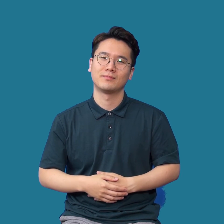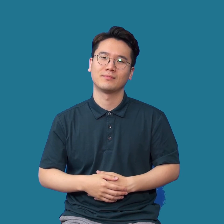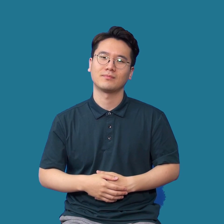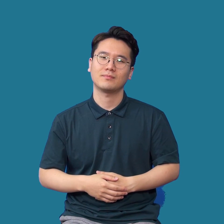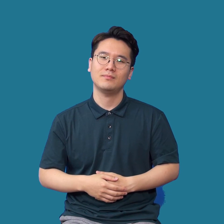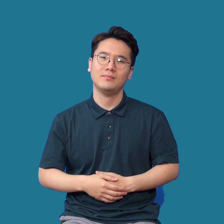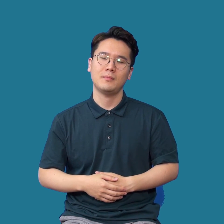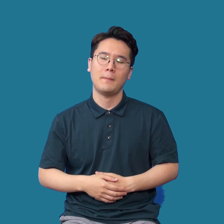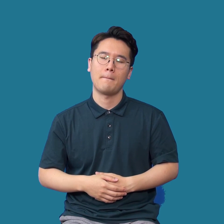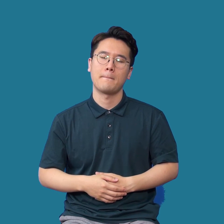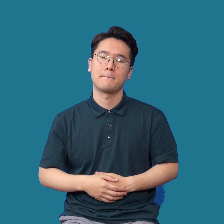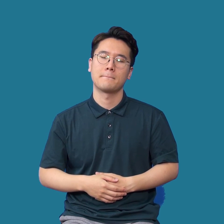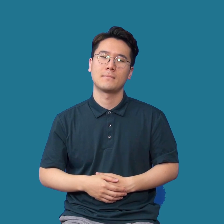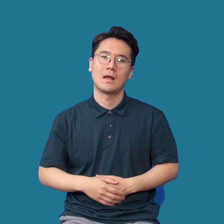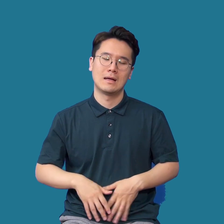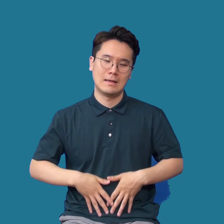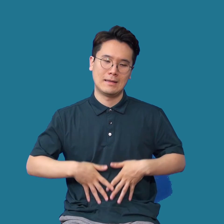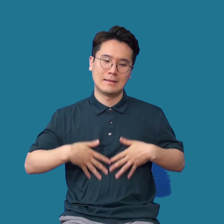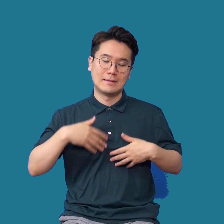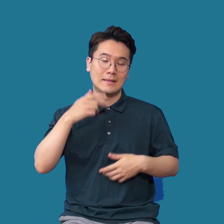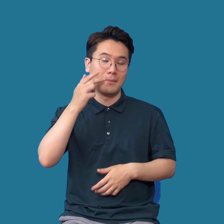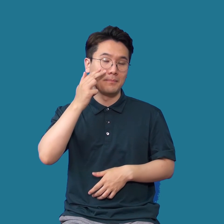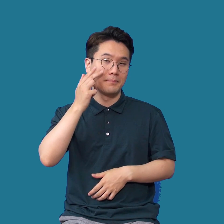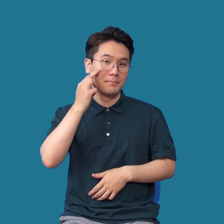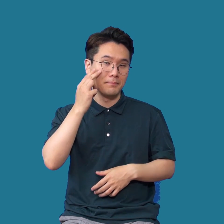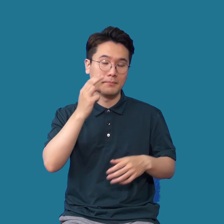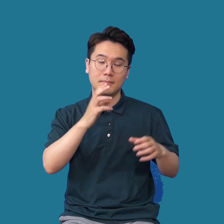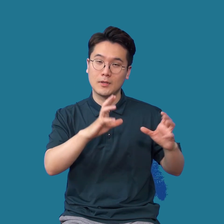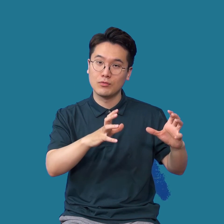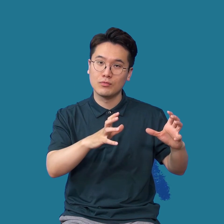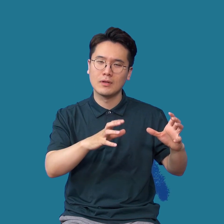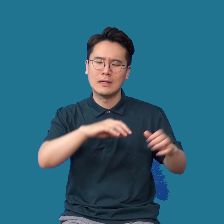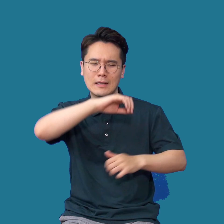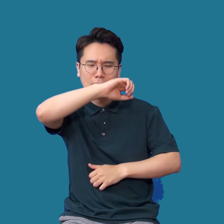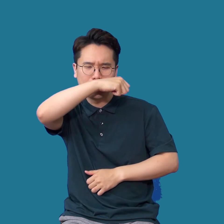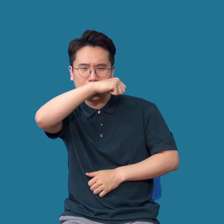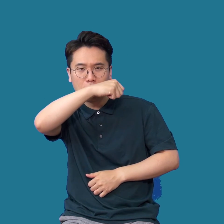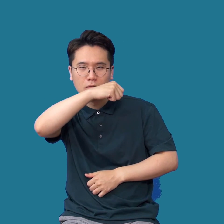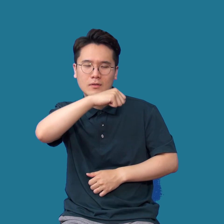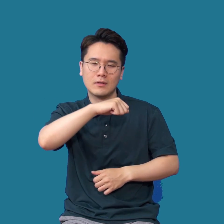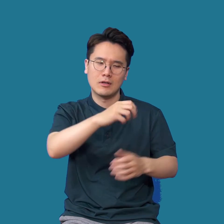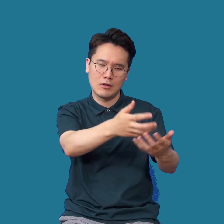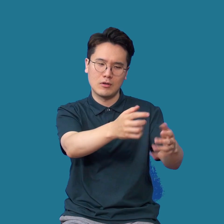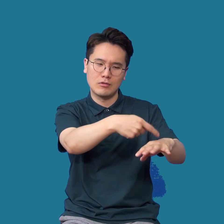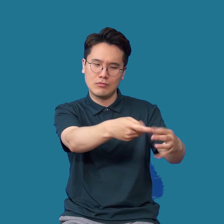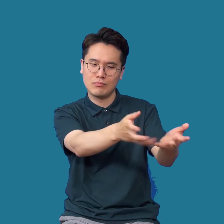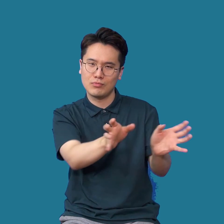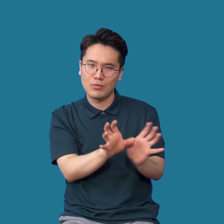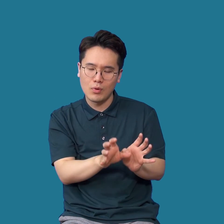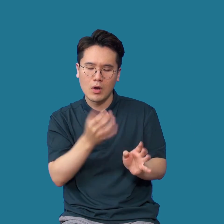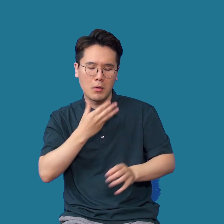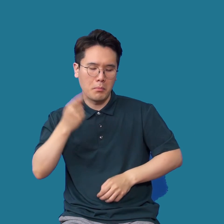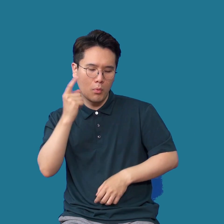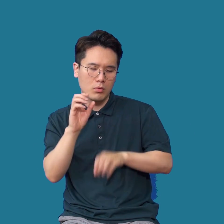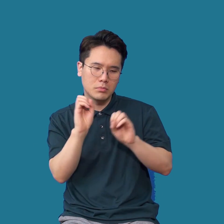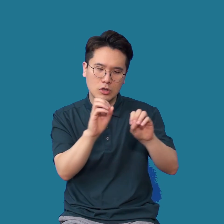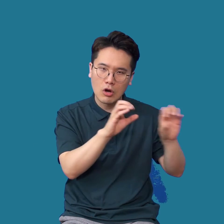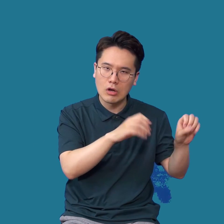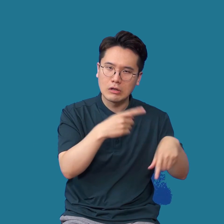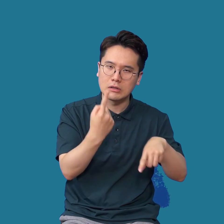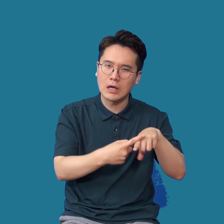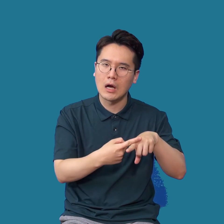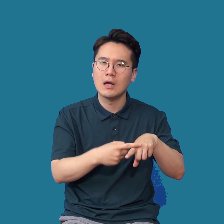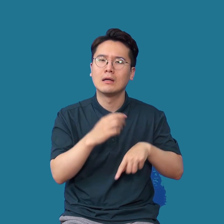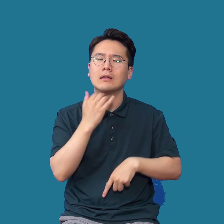남미 아우카 인디언들에게 복음을 전하다가 젊은 나이에 아마 30대 나이에 순교를 한 짐 엘리엇